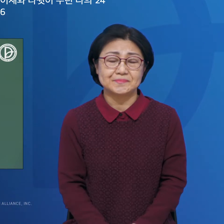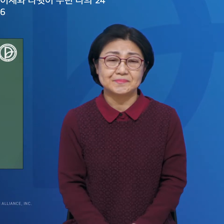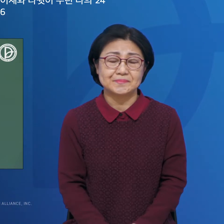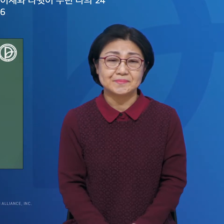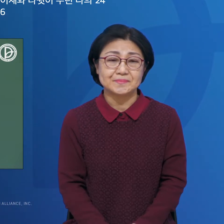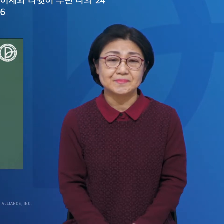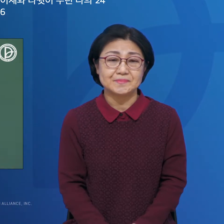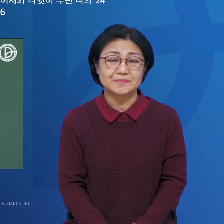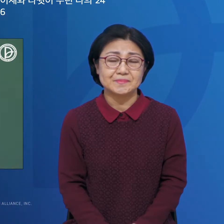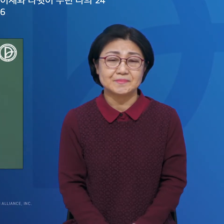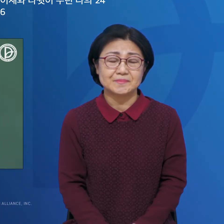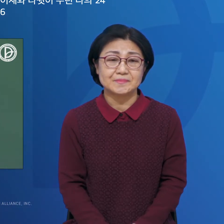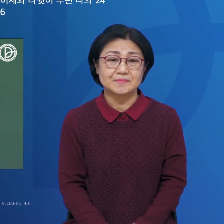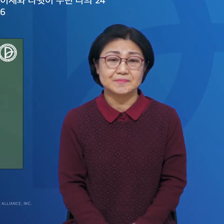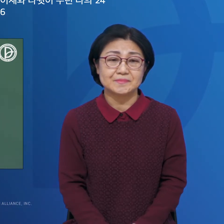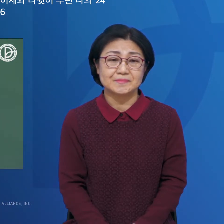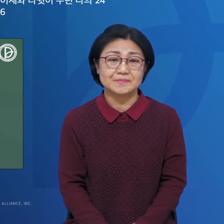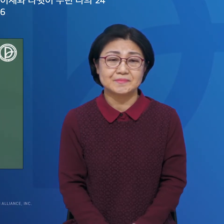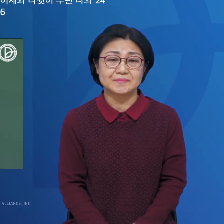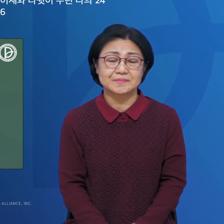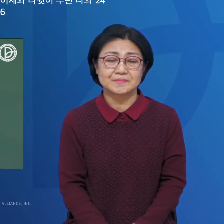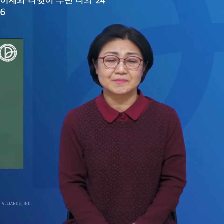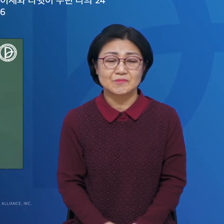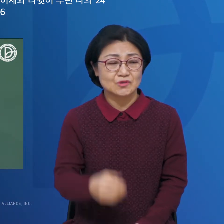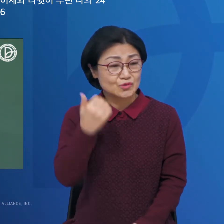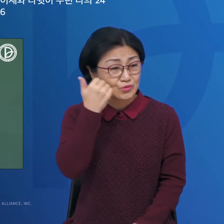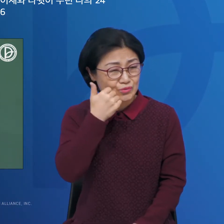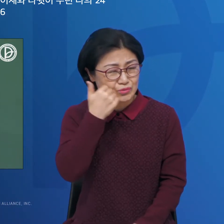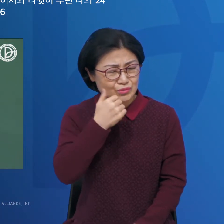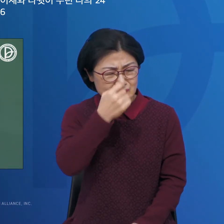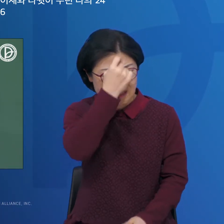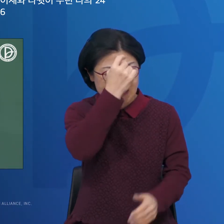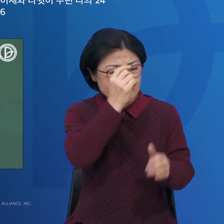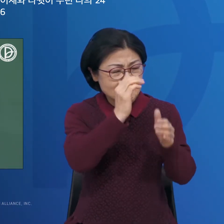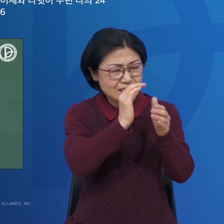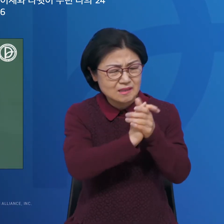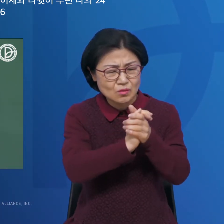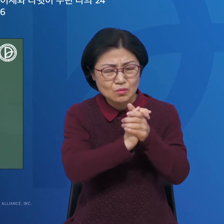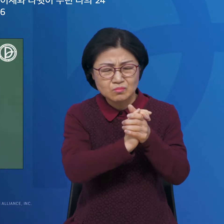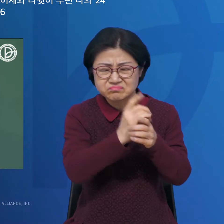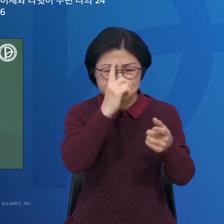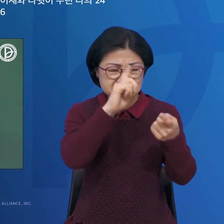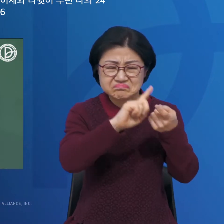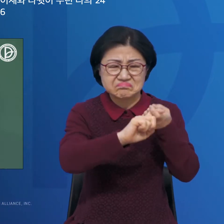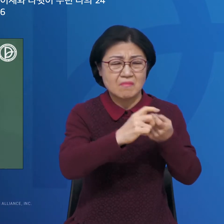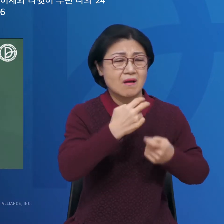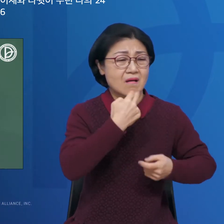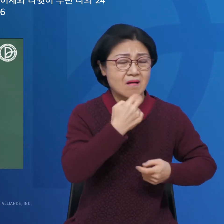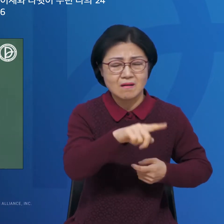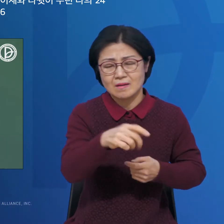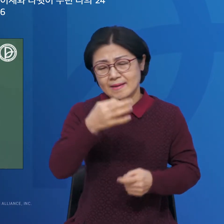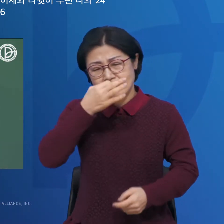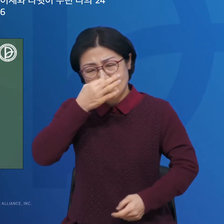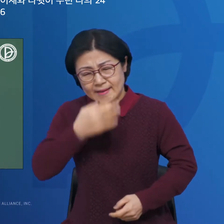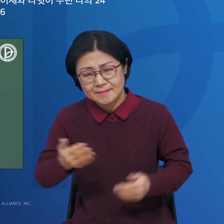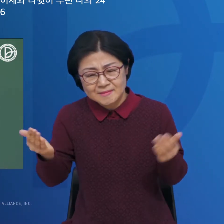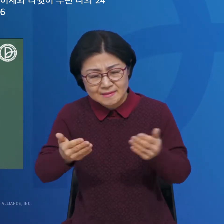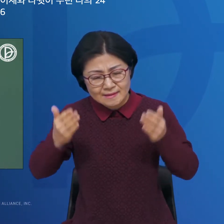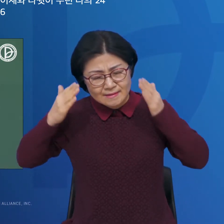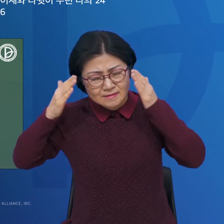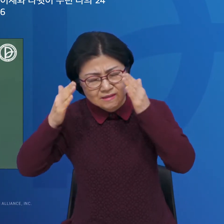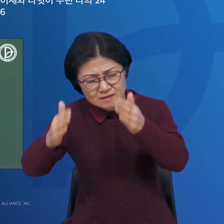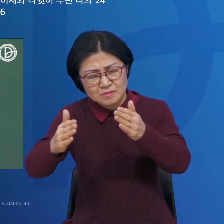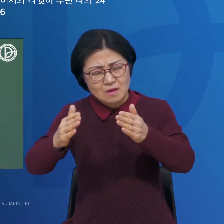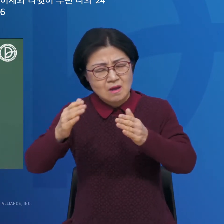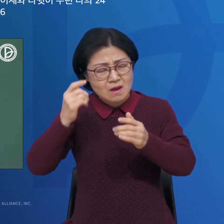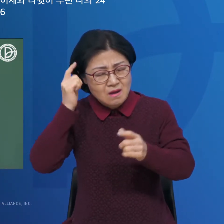어떤 사람은 이거 하는 시간에 별 관심이 없고 막 힘든 거에 관심이 많아요. Some people, they're so interested on the things that brings